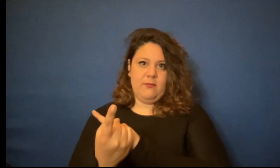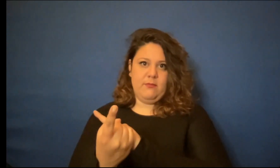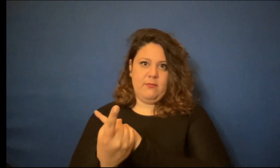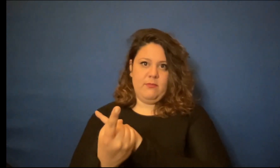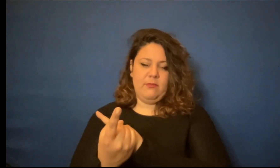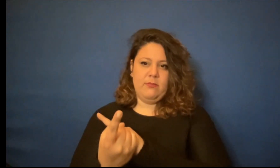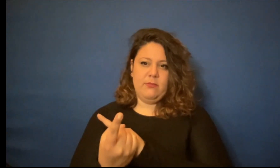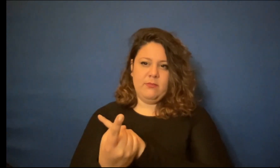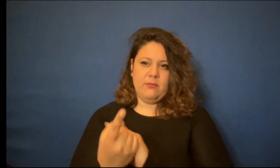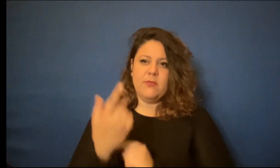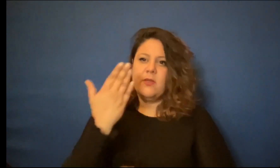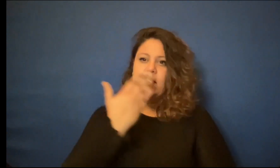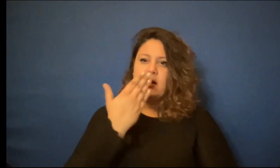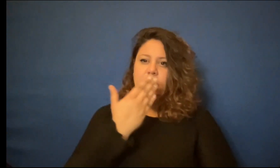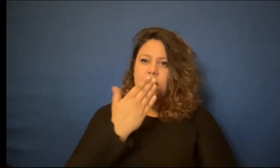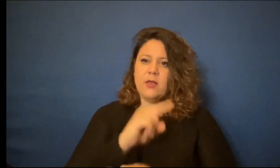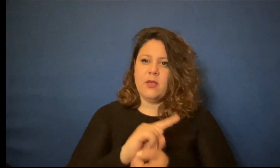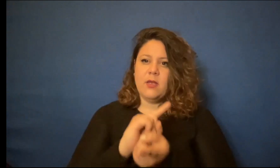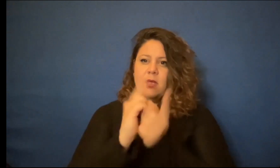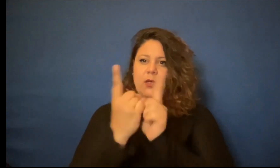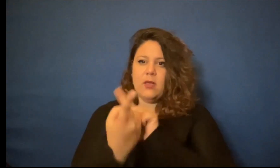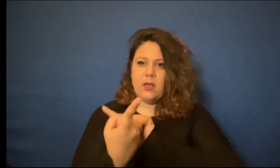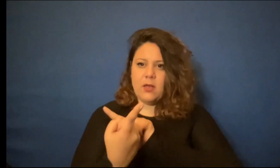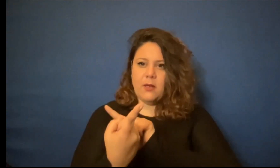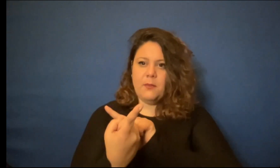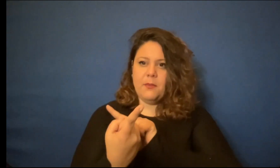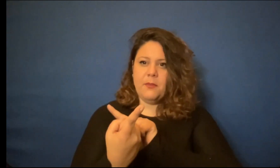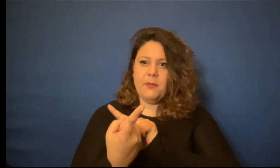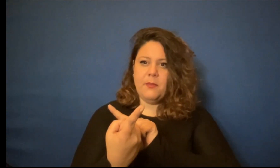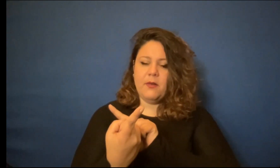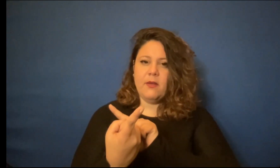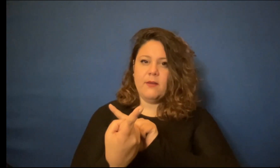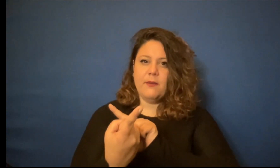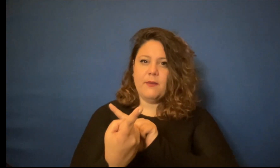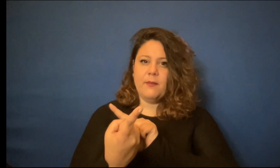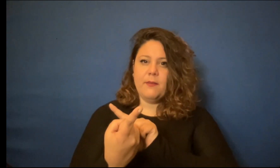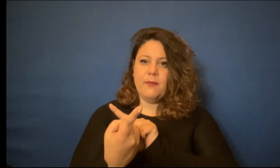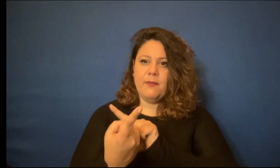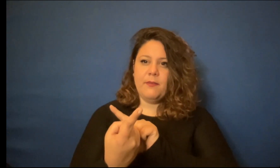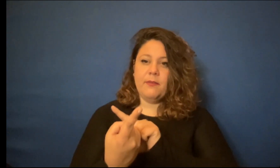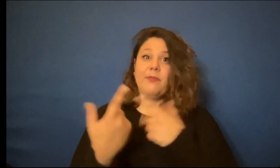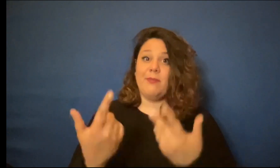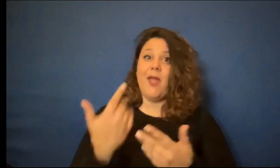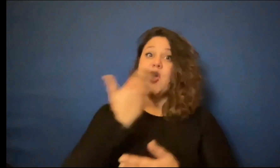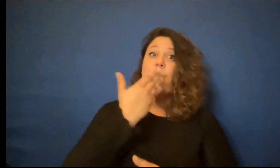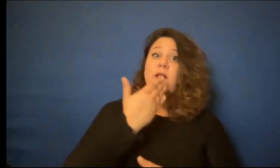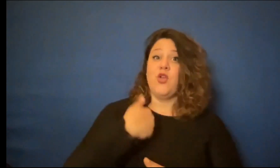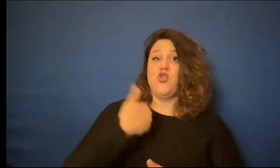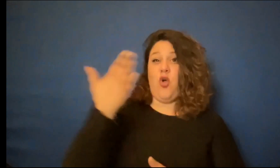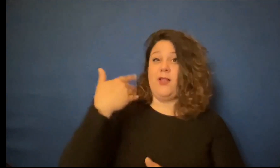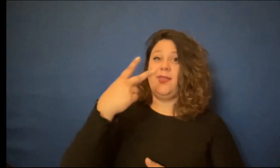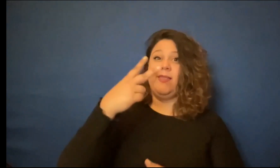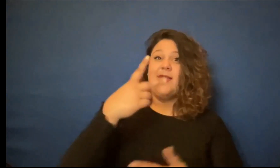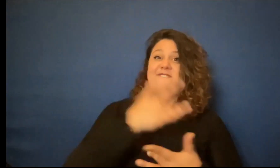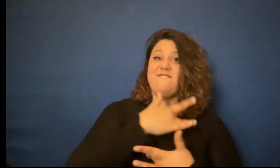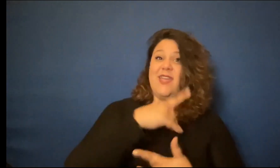tiempo, y ahí ya me cambió el colegio de Virgen de Lourdes donde estuve, ahí me